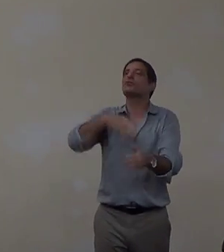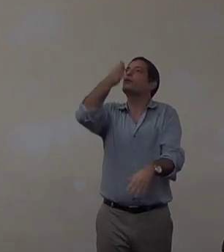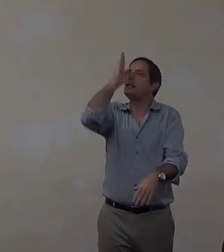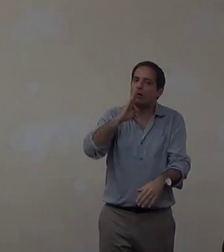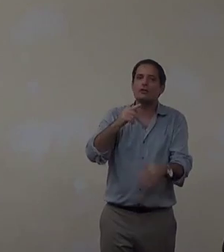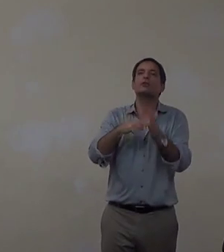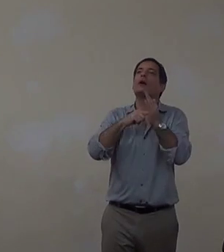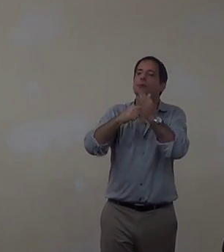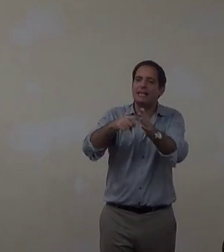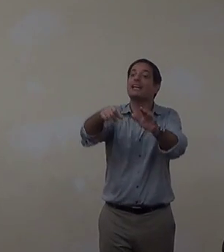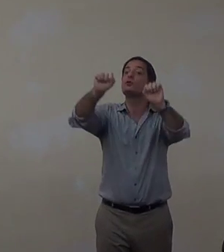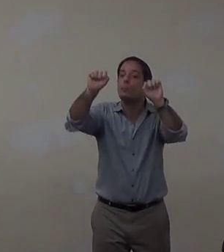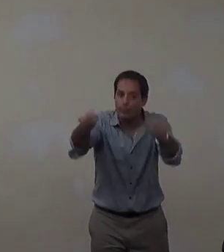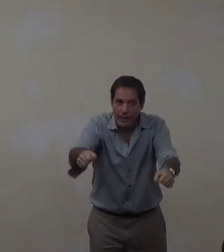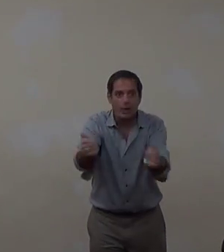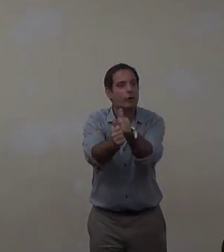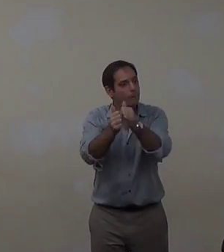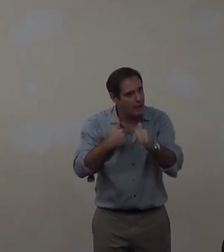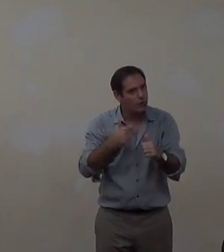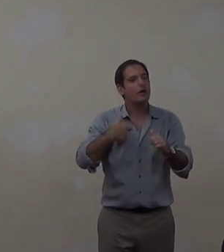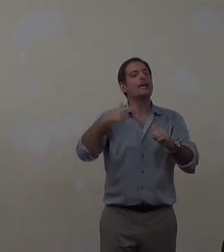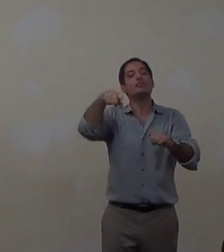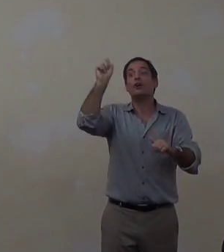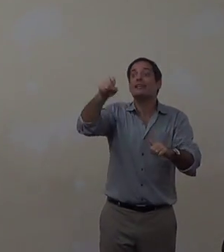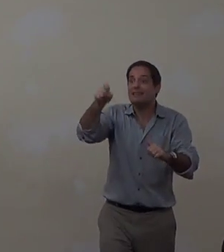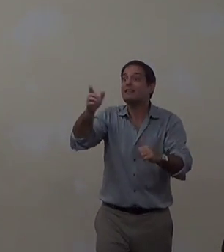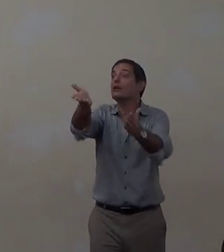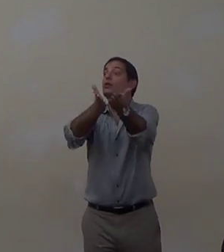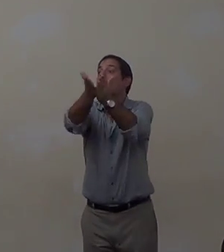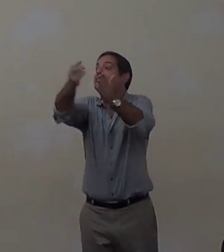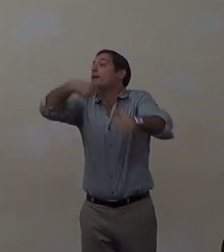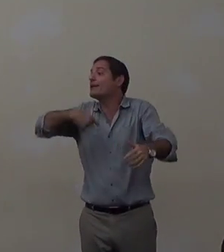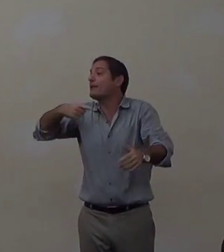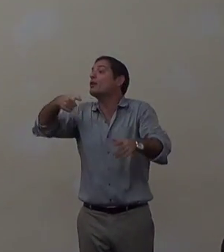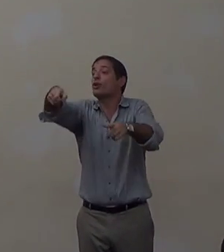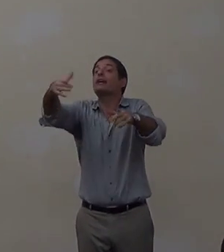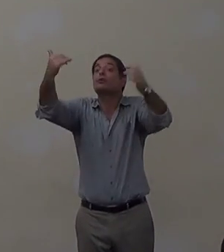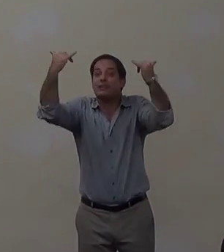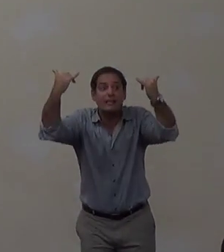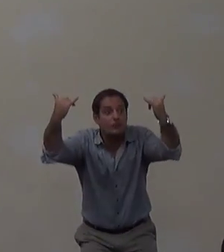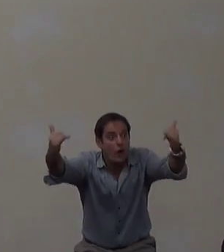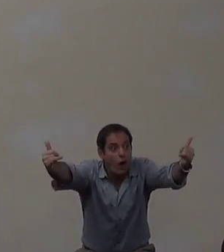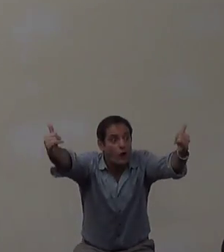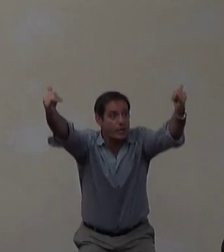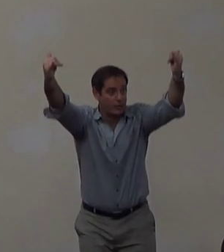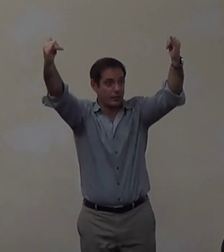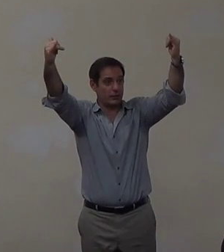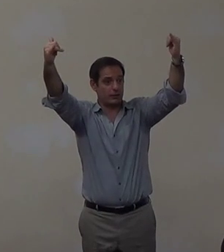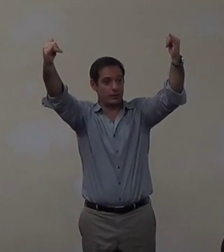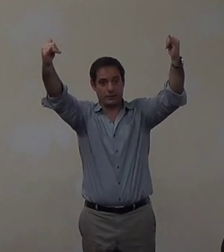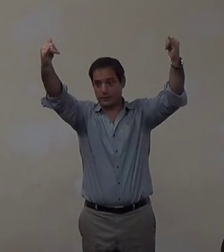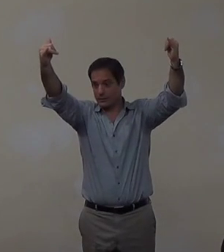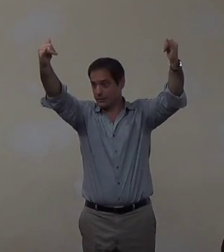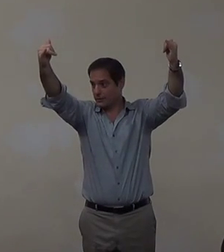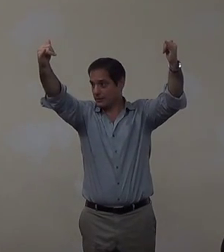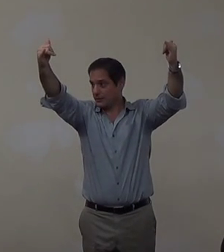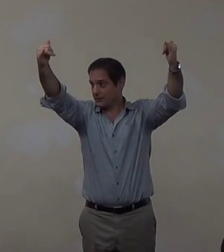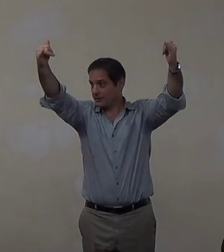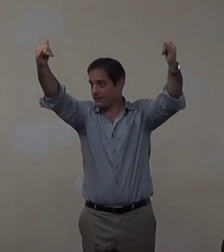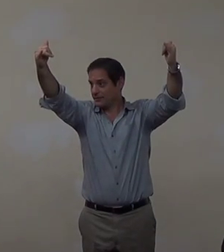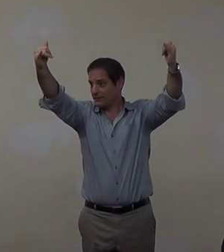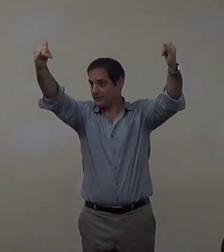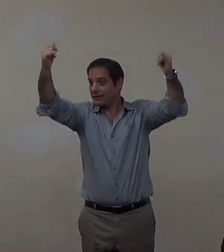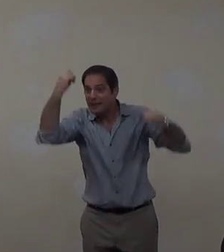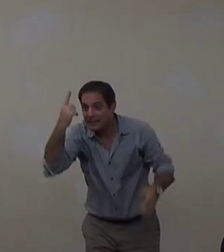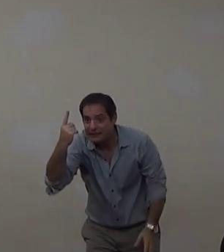yo te voy a mostrar que yo soy Dios, yo te voy a mostrar que tú puedes conmigo y yo necesito que tú me sirvas a mí con lo que tú tienes hoy.